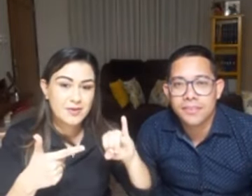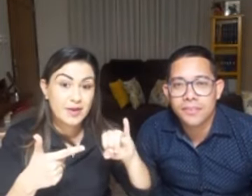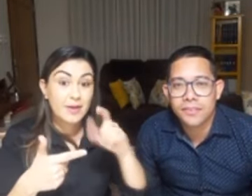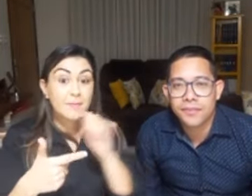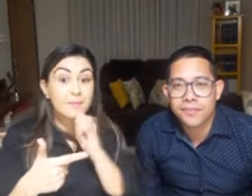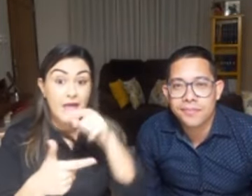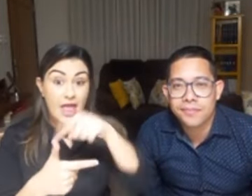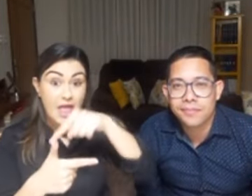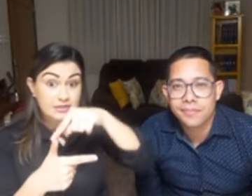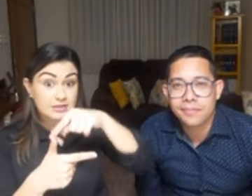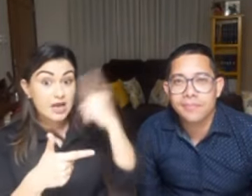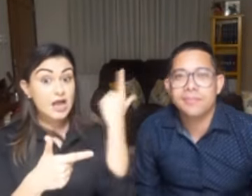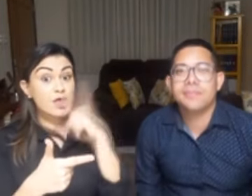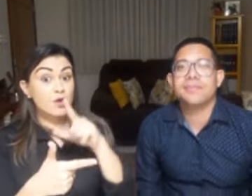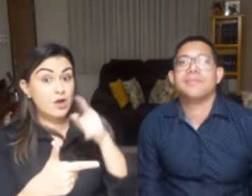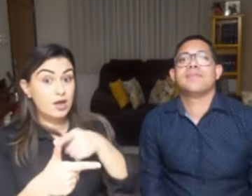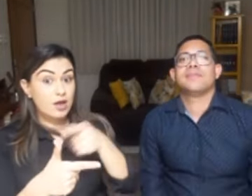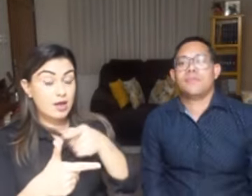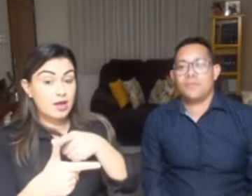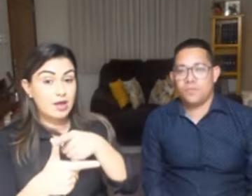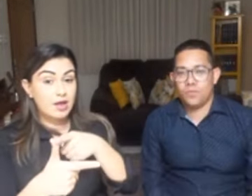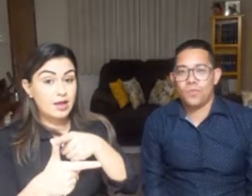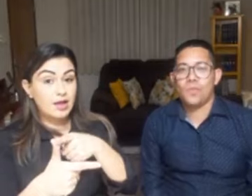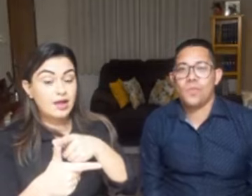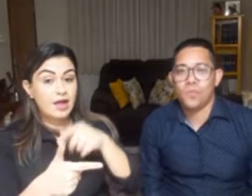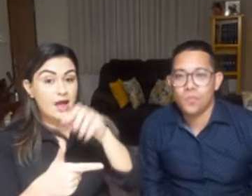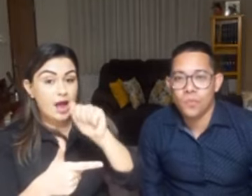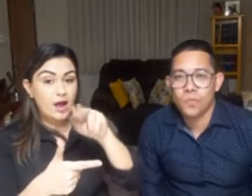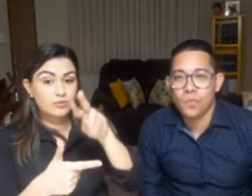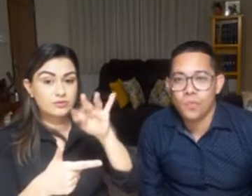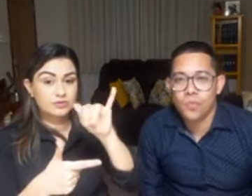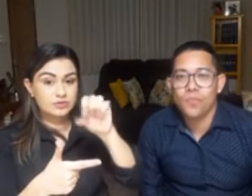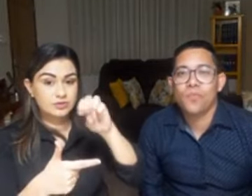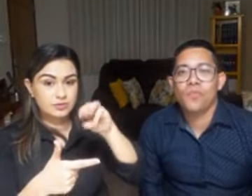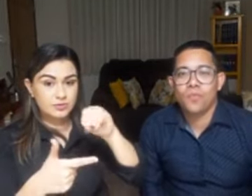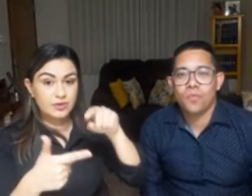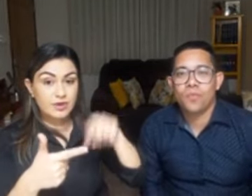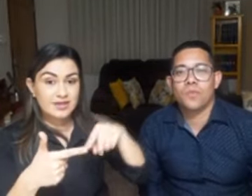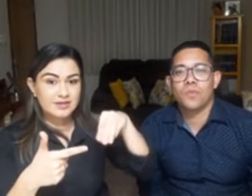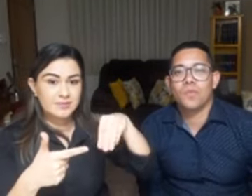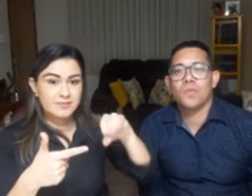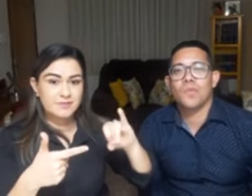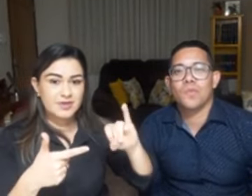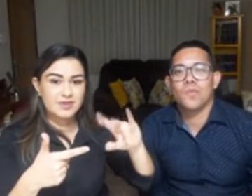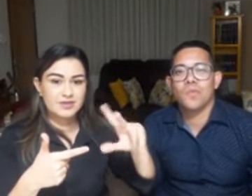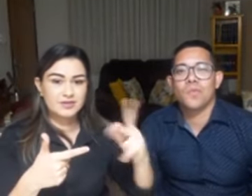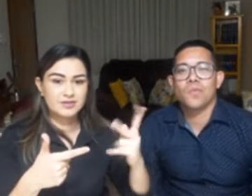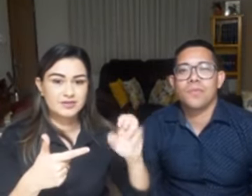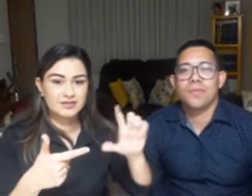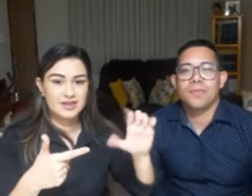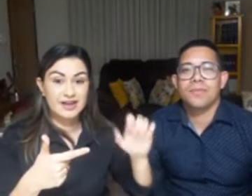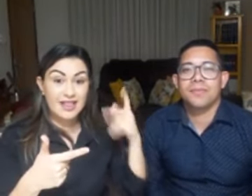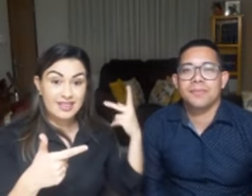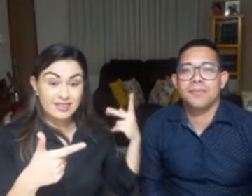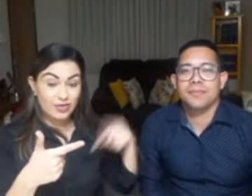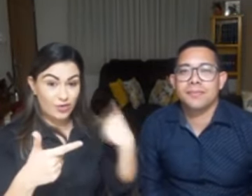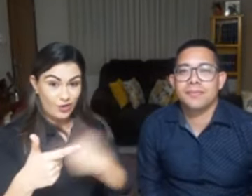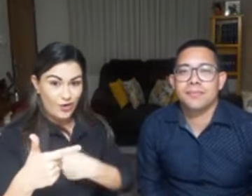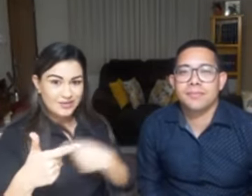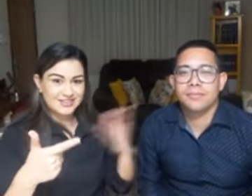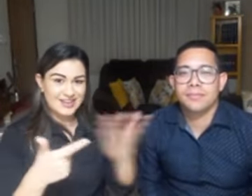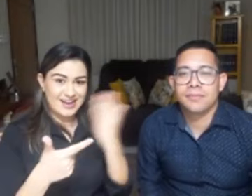ganhou o nosso livro. E a Missileia Loyola ganhou o livro deles. Isso. Então, a Michele Matoso já está